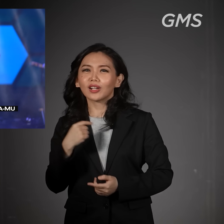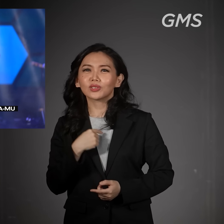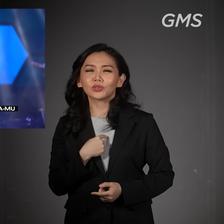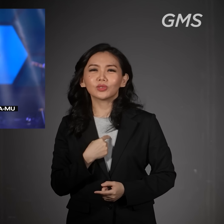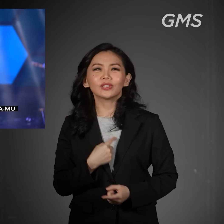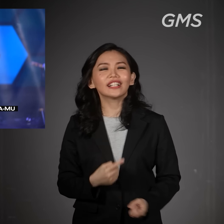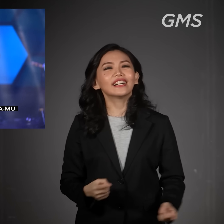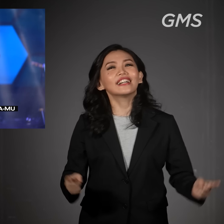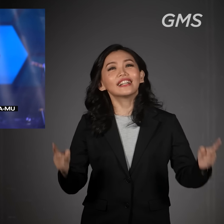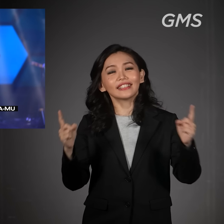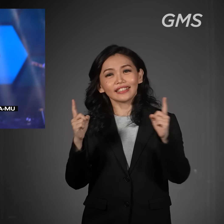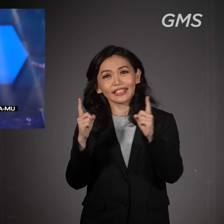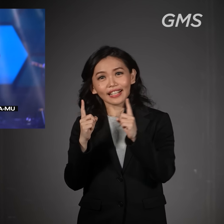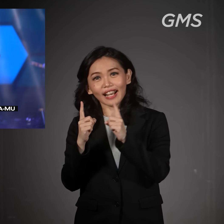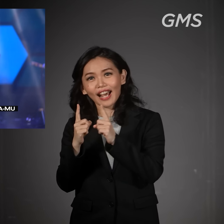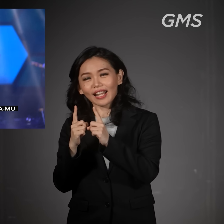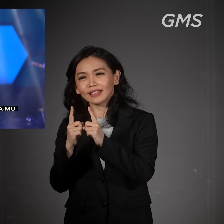bawaku dekat